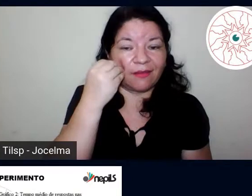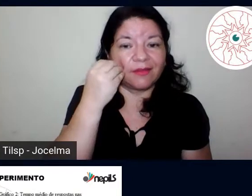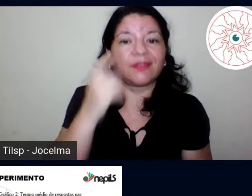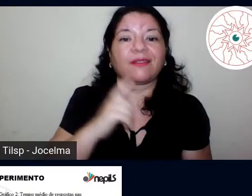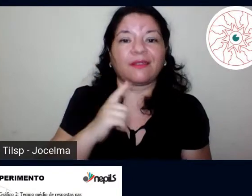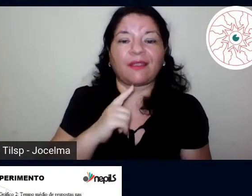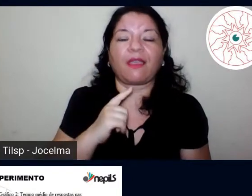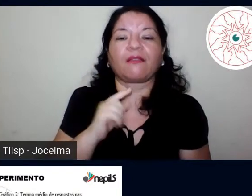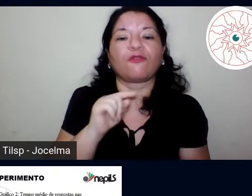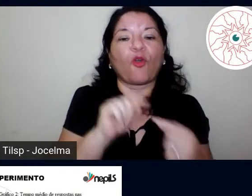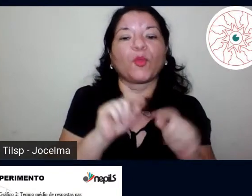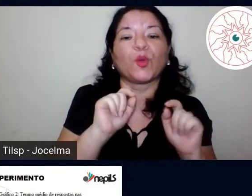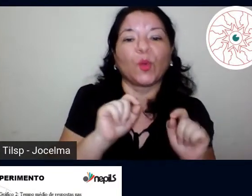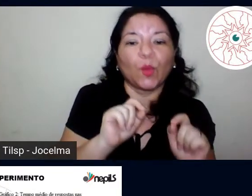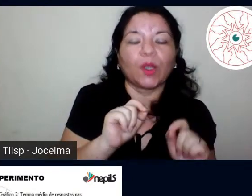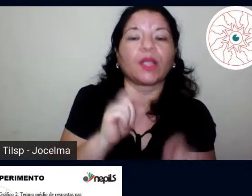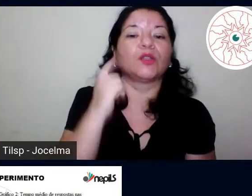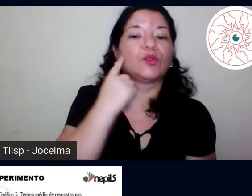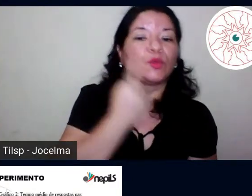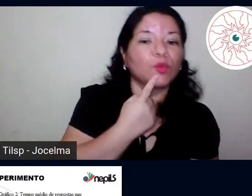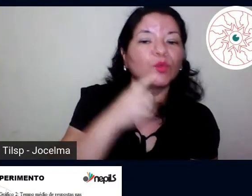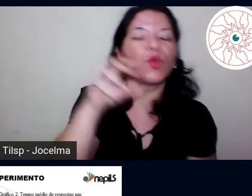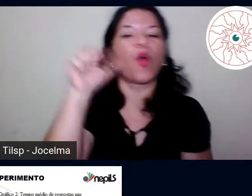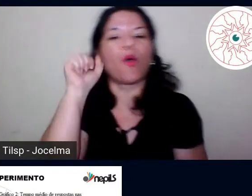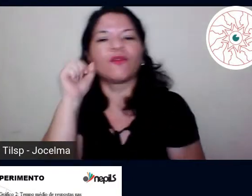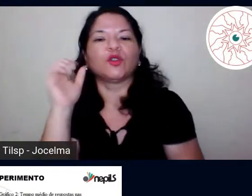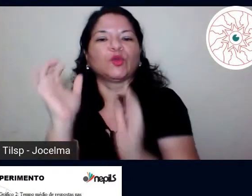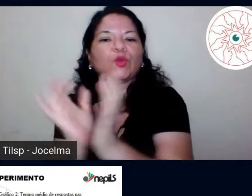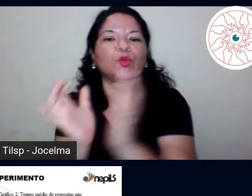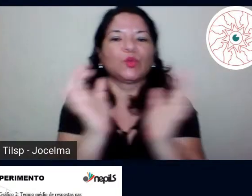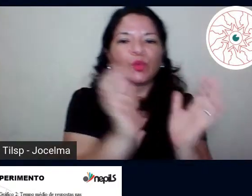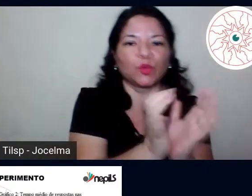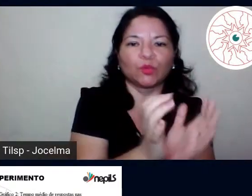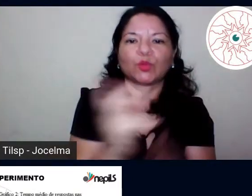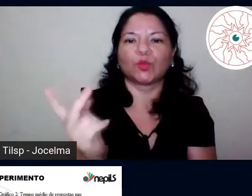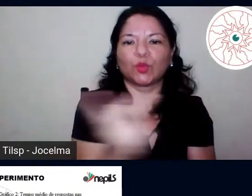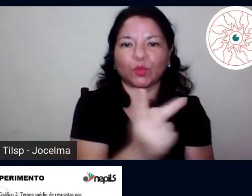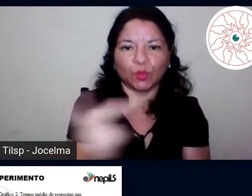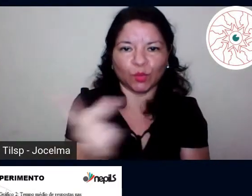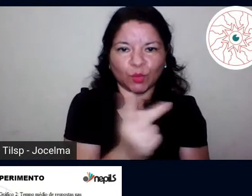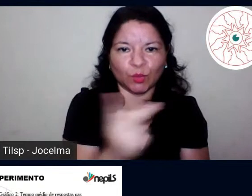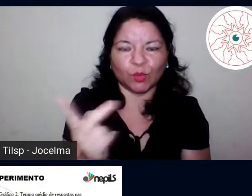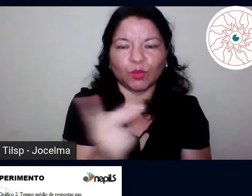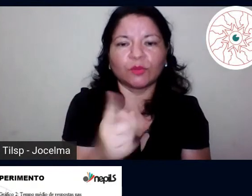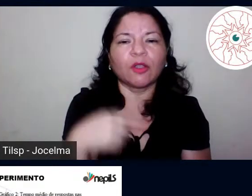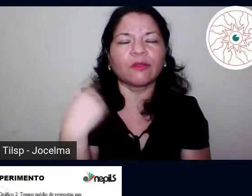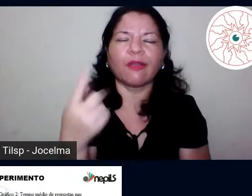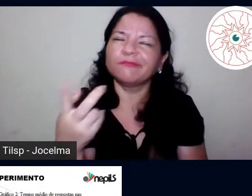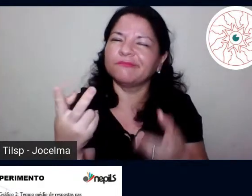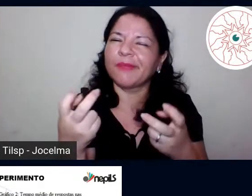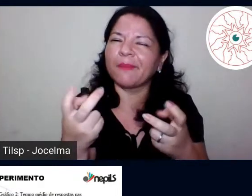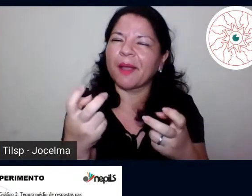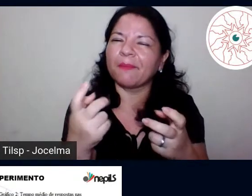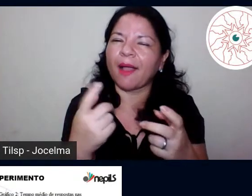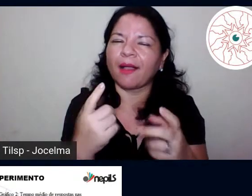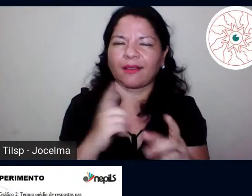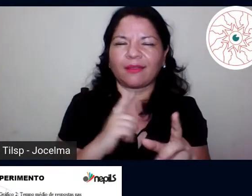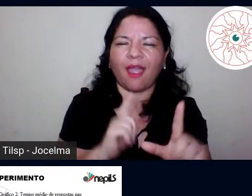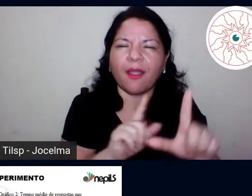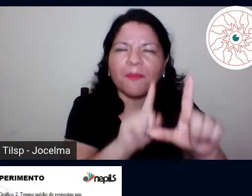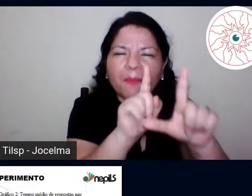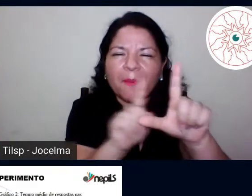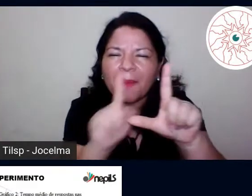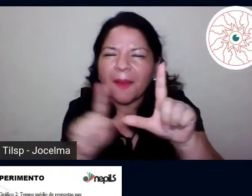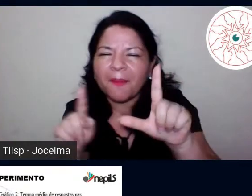ouvintes. Eh, um grupo de estudo e um grupo de ouvintes. Eh, na primeira, o que a gente observa por esse gráfico é que os